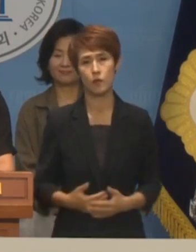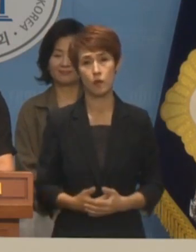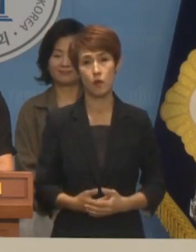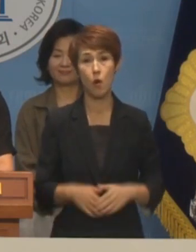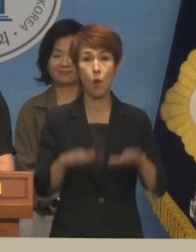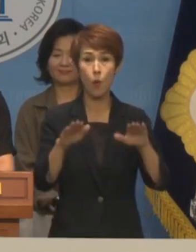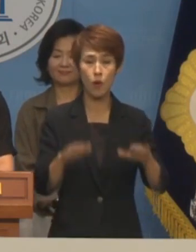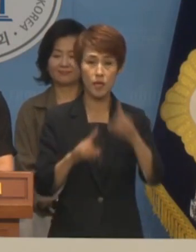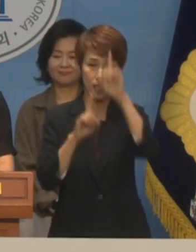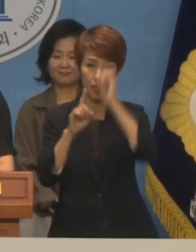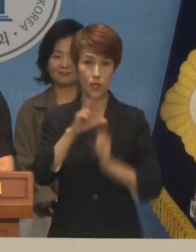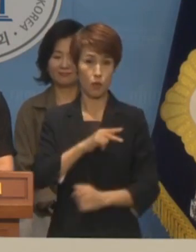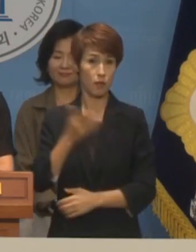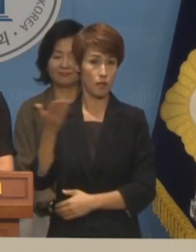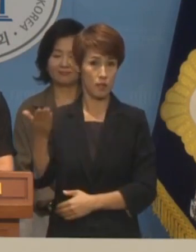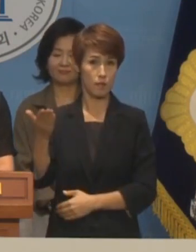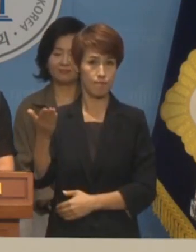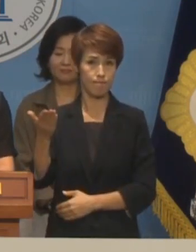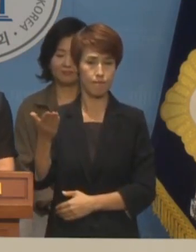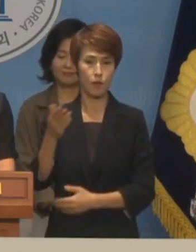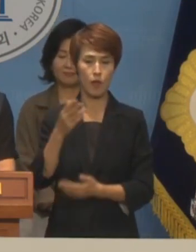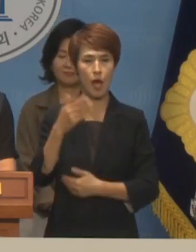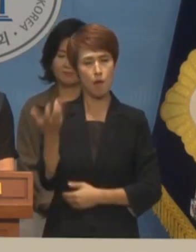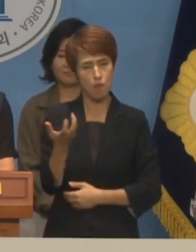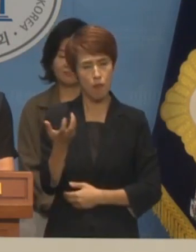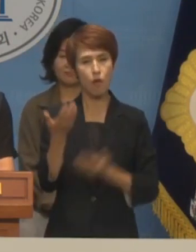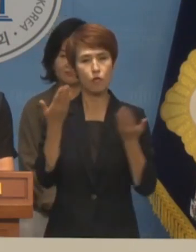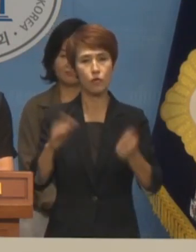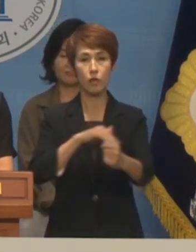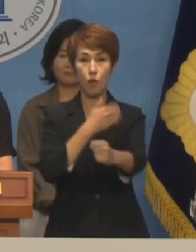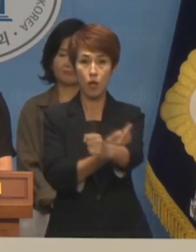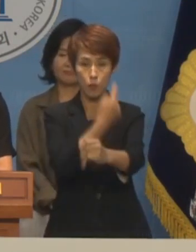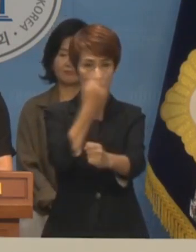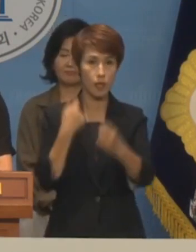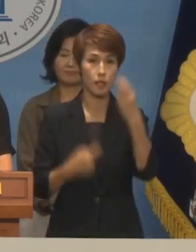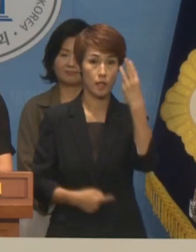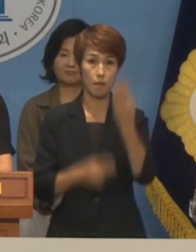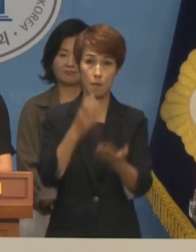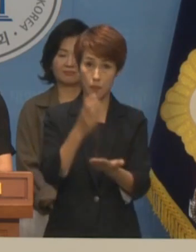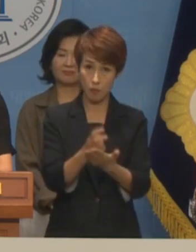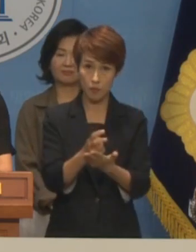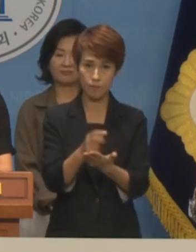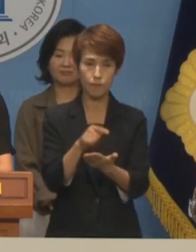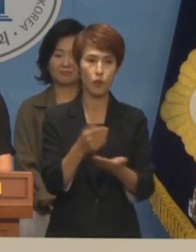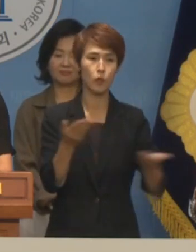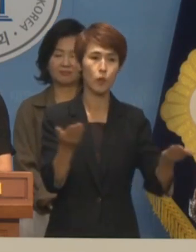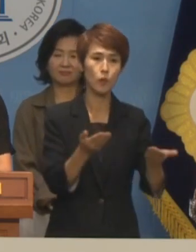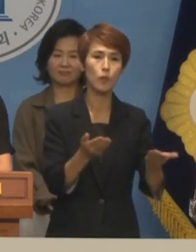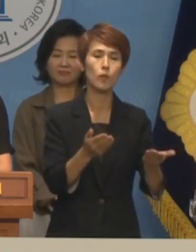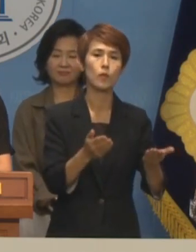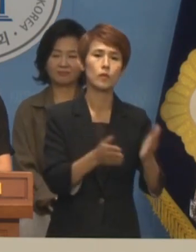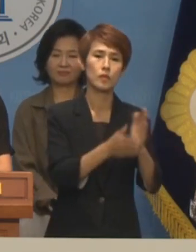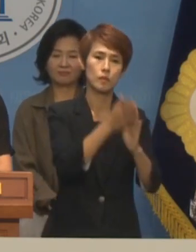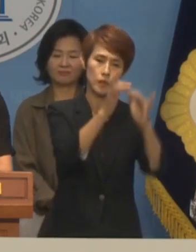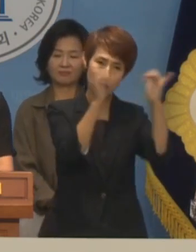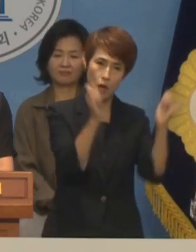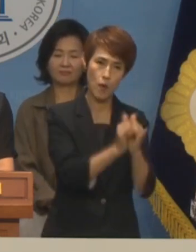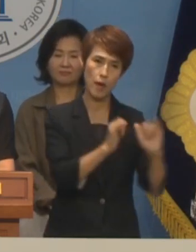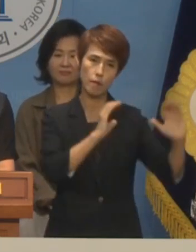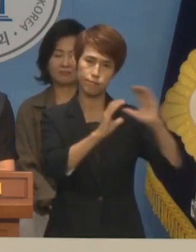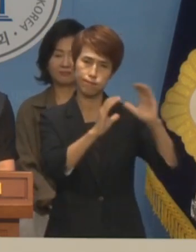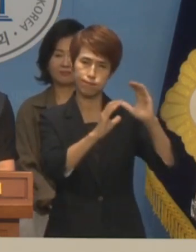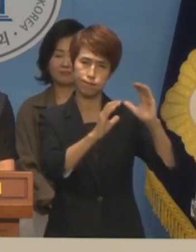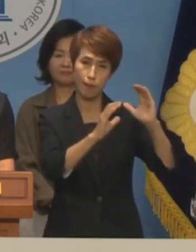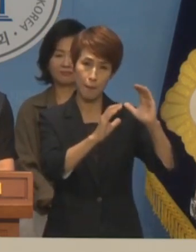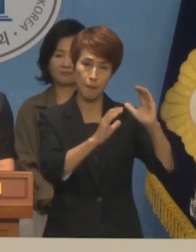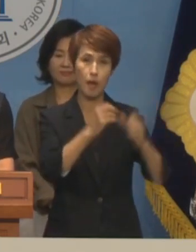오늘 이수진 의원이 발의한 아프면 쉴 권리 보장 3법은 노동시민사회와 꾸준히 소통하여